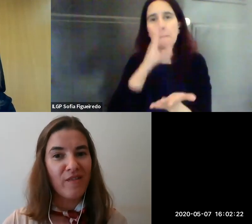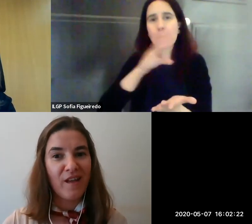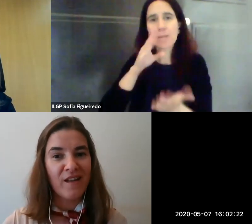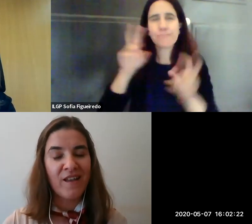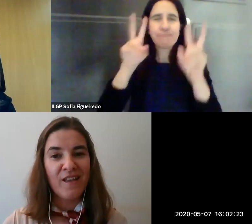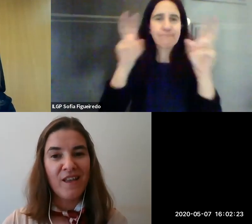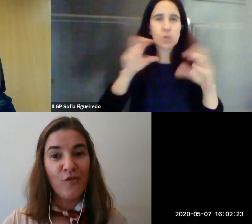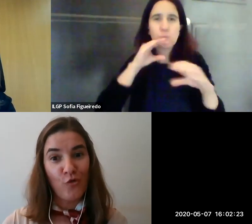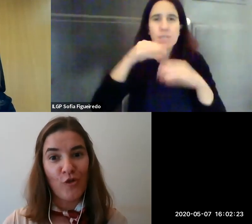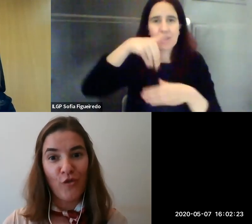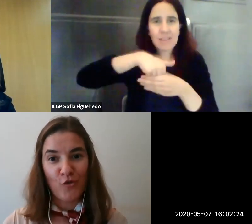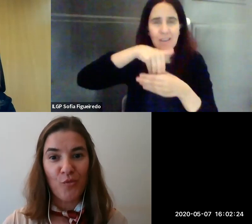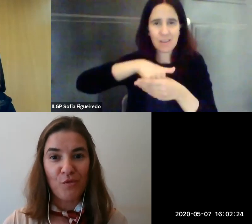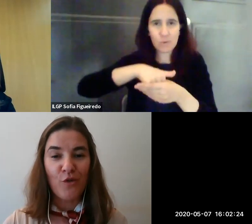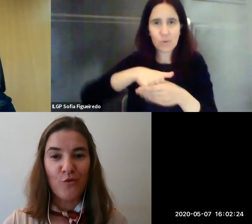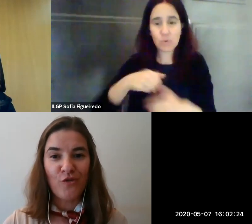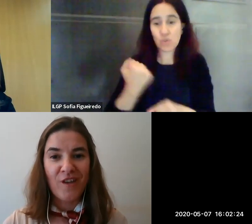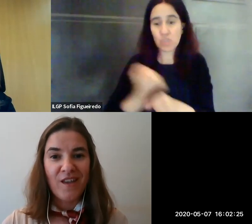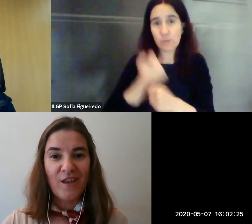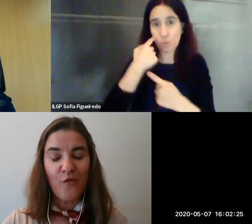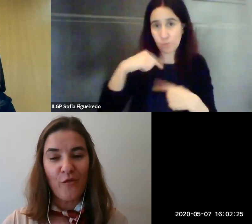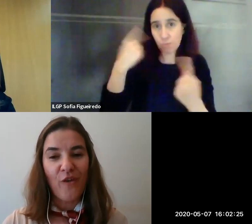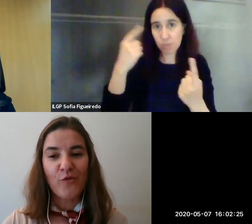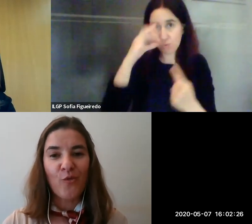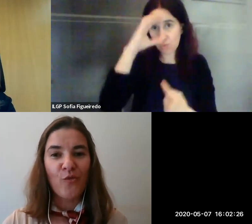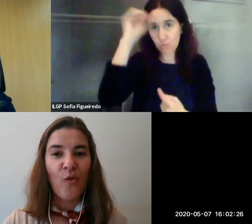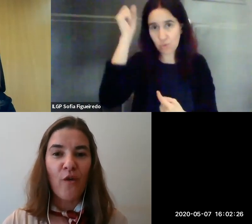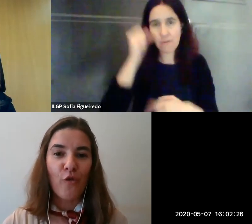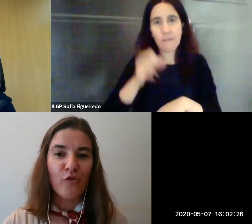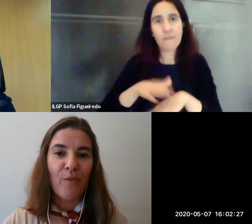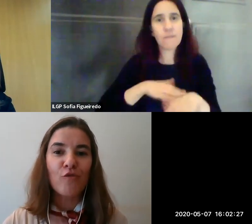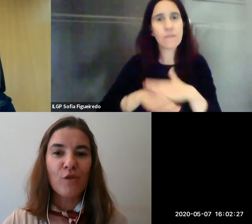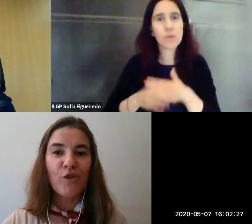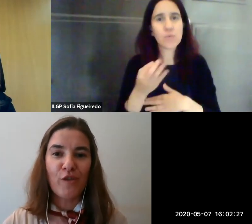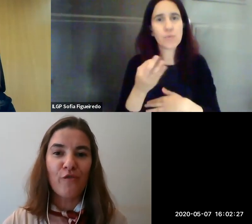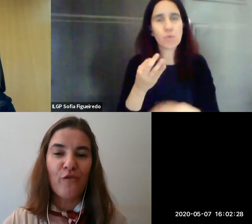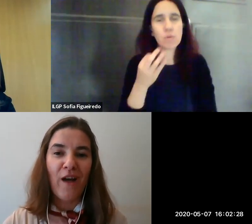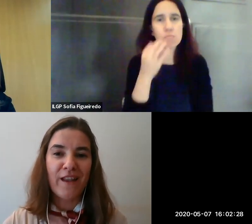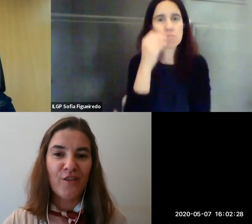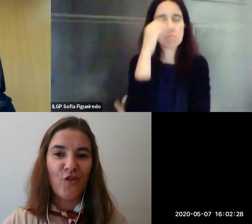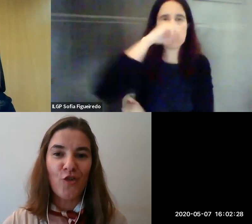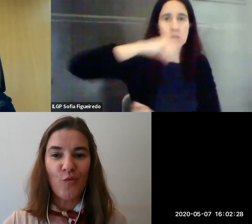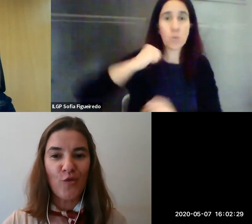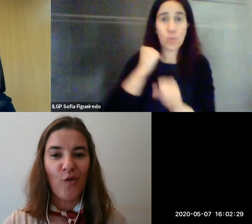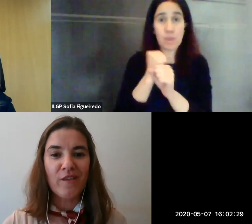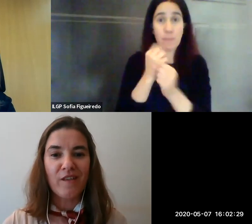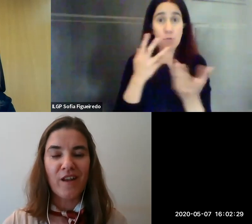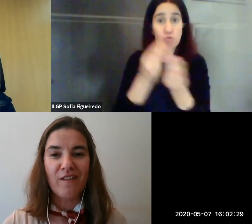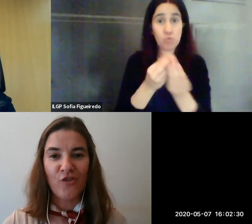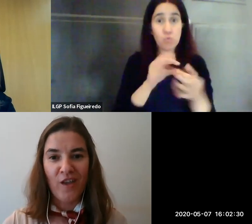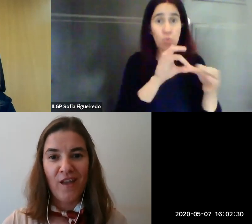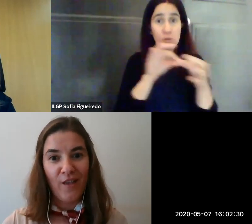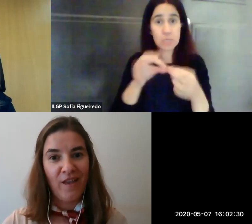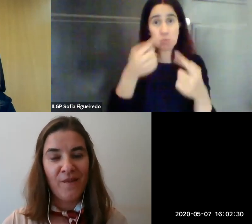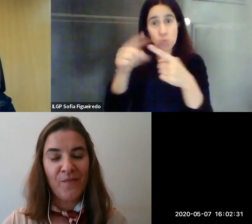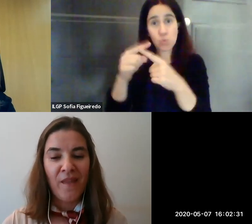comunicação interna dos serviços públicos, e que foi um trabalho colaborativo de várias instituições, entre